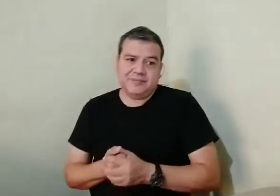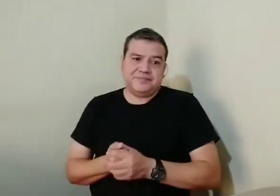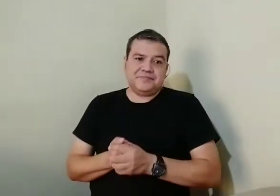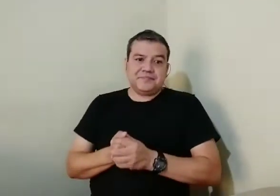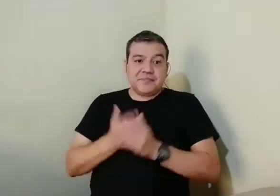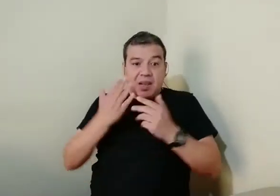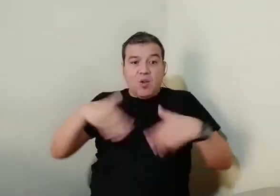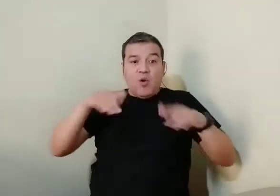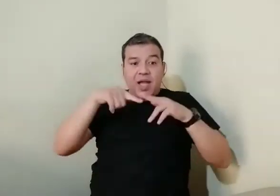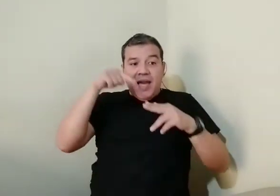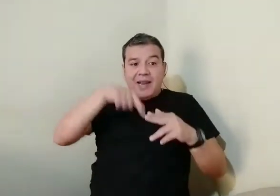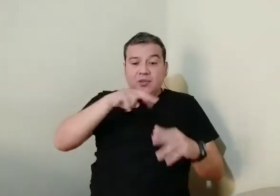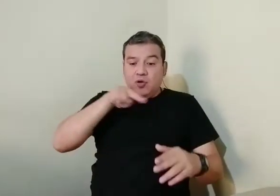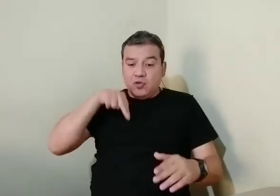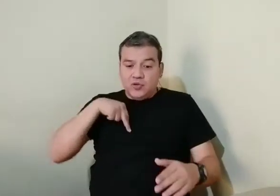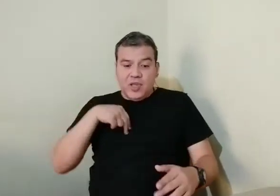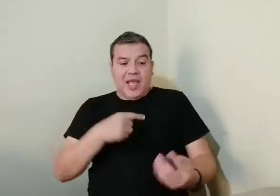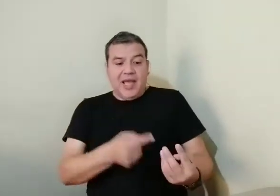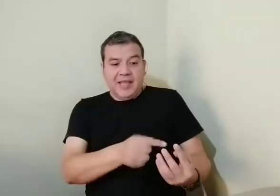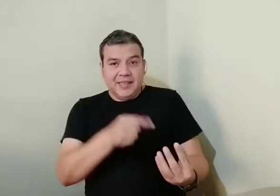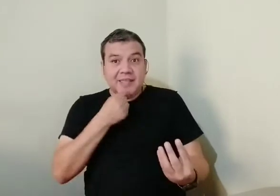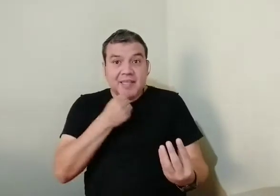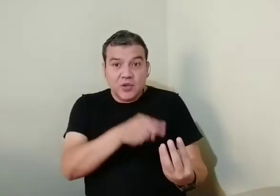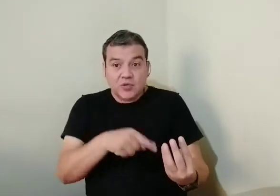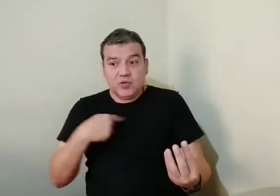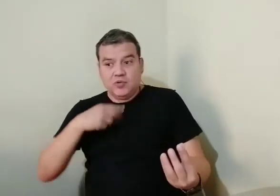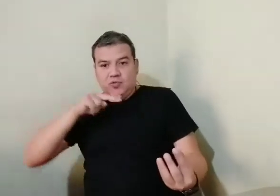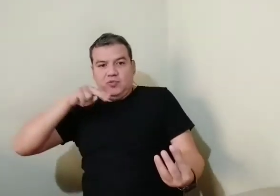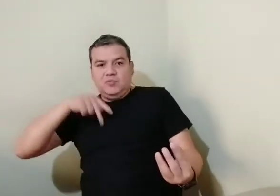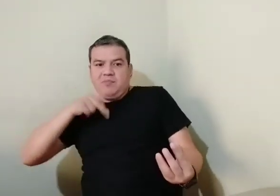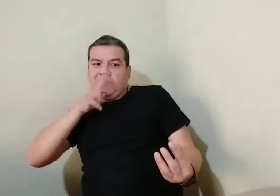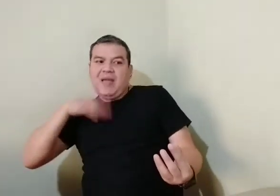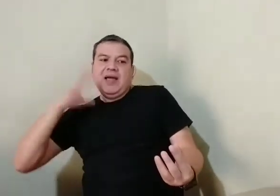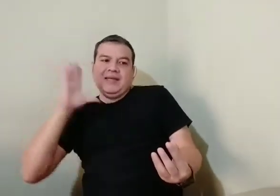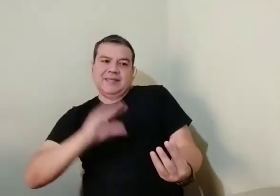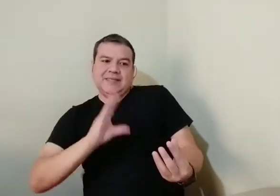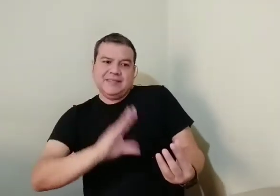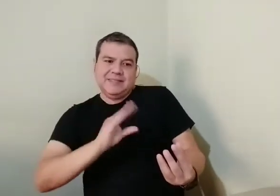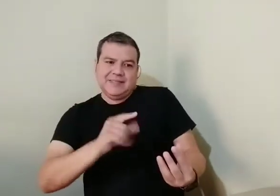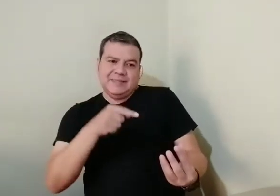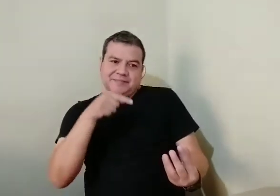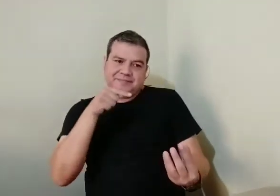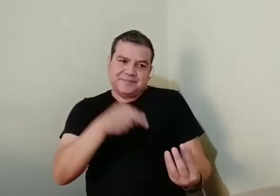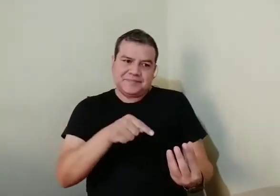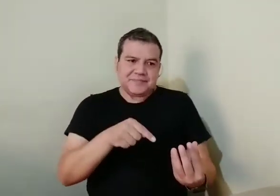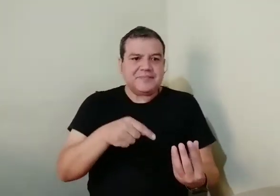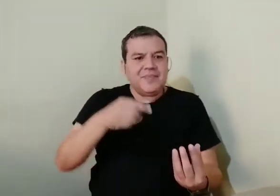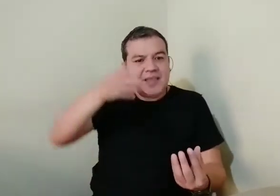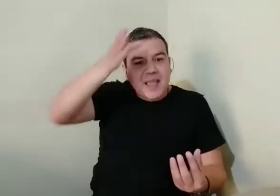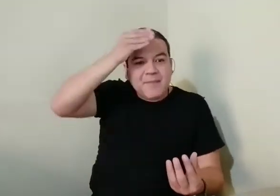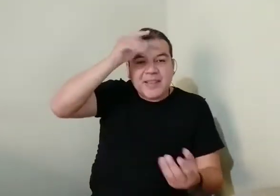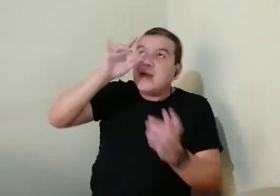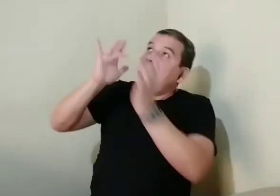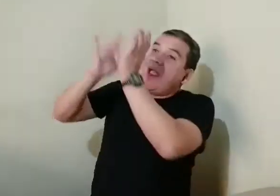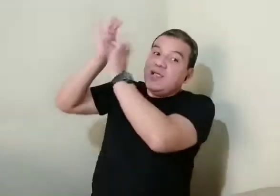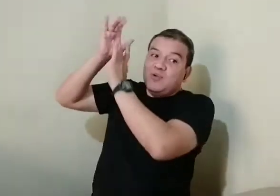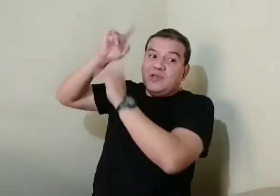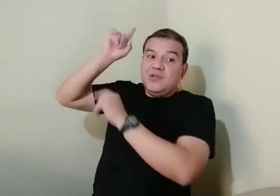como su Señor, Salvador y amigo, y donde se ensalza la Biblia como la palabra